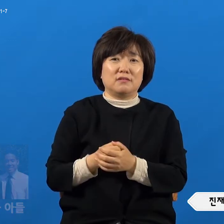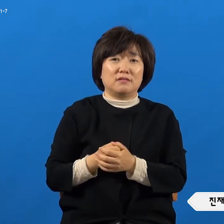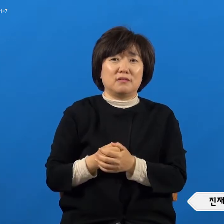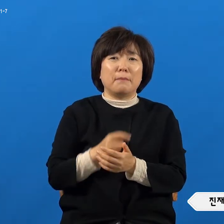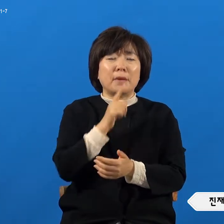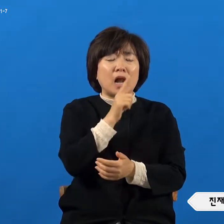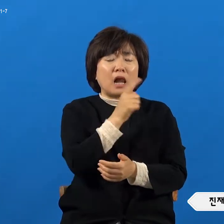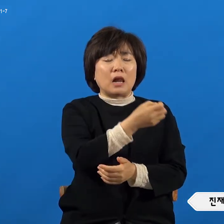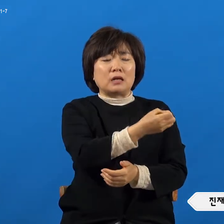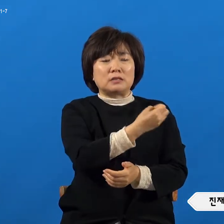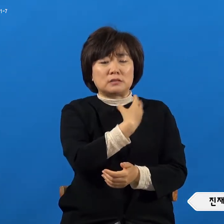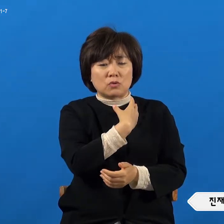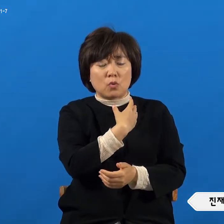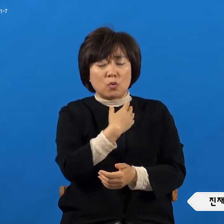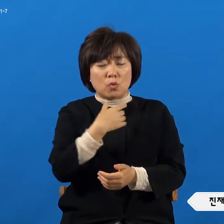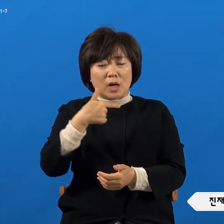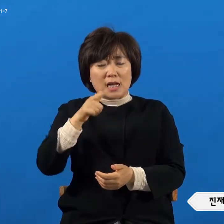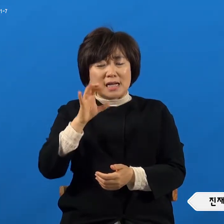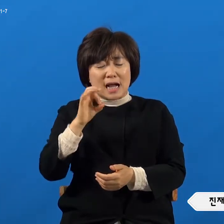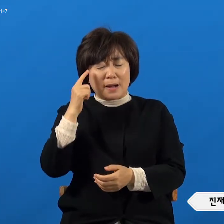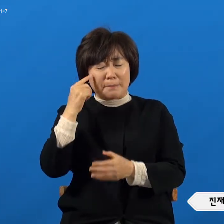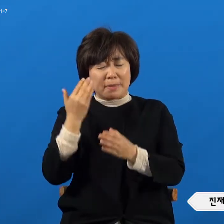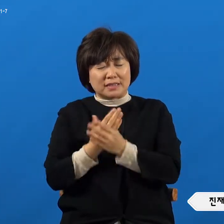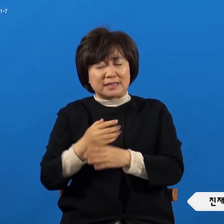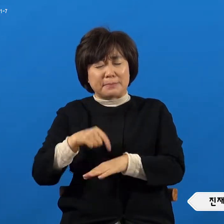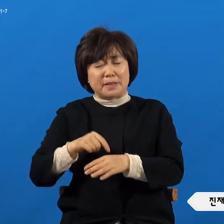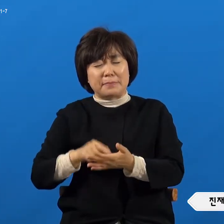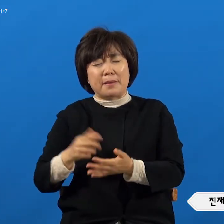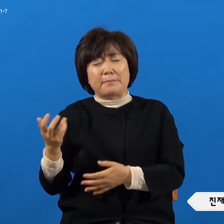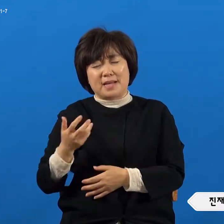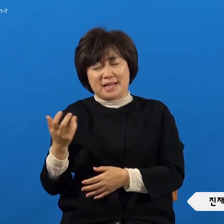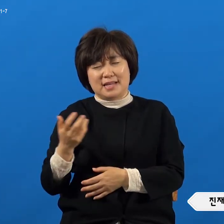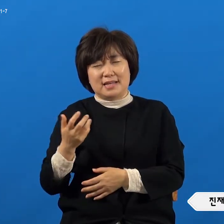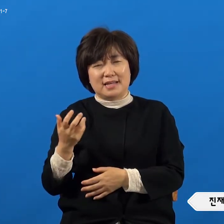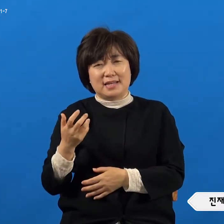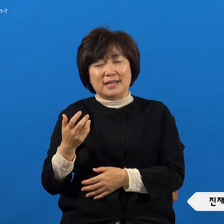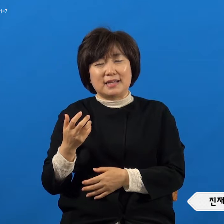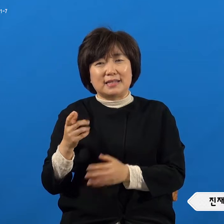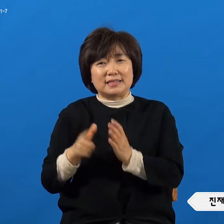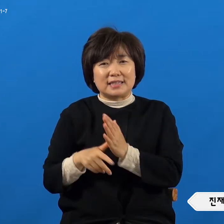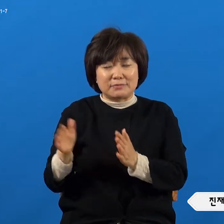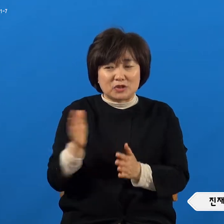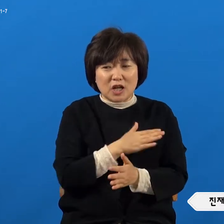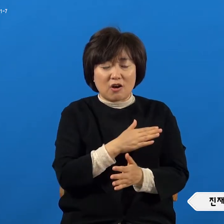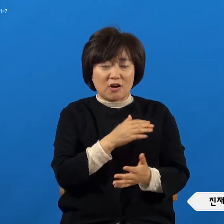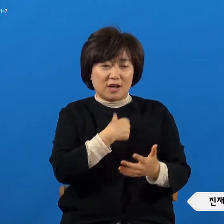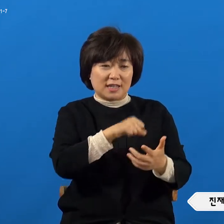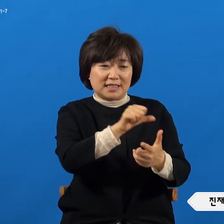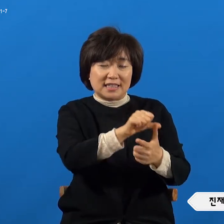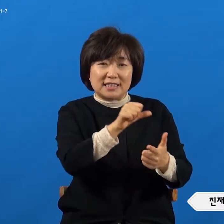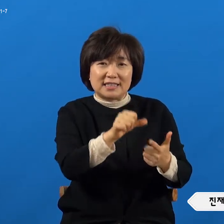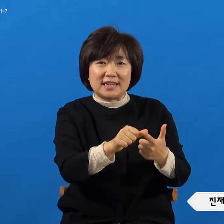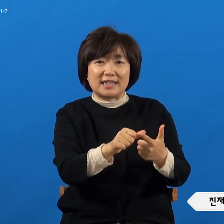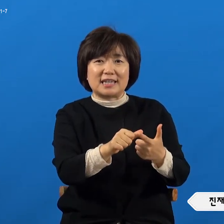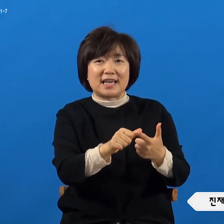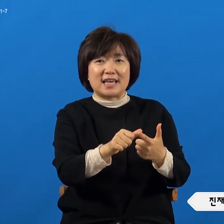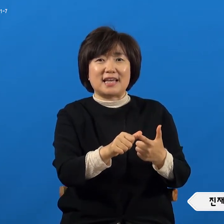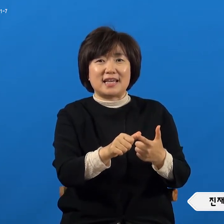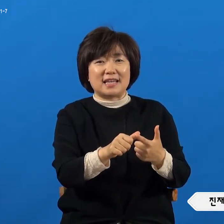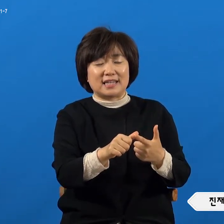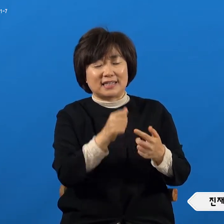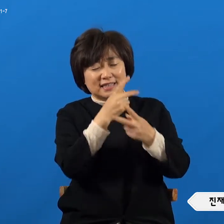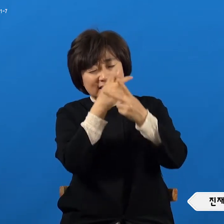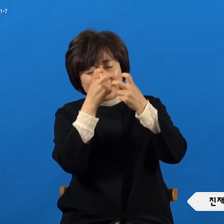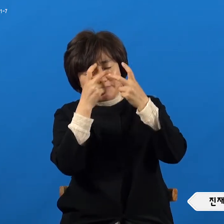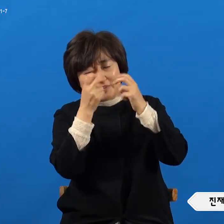말을 듣고 이 강 박사는 마음이 아팠습니다. 그리고 그때부터 아이들에게 잠자기 교육을